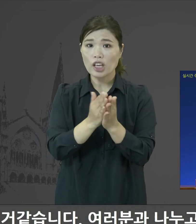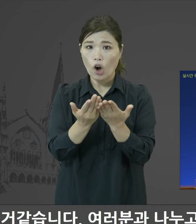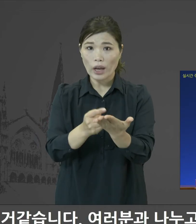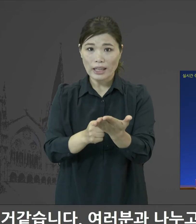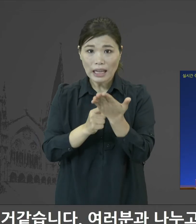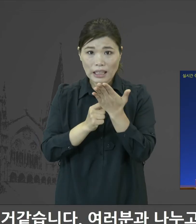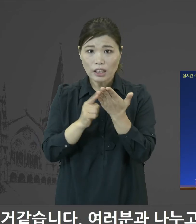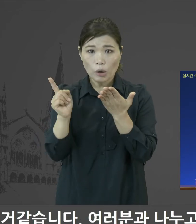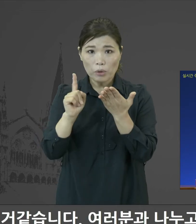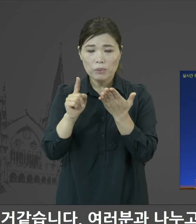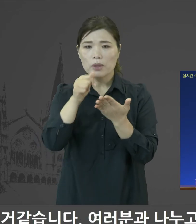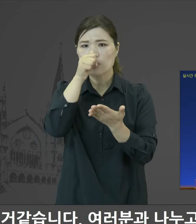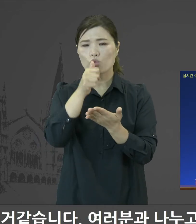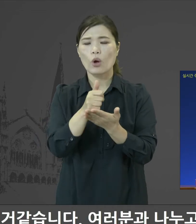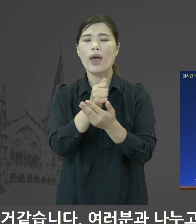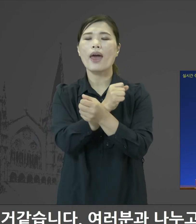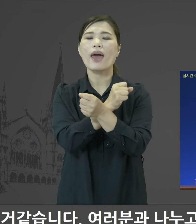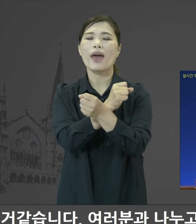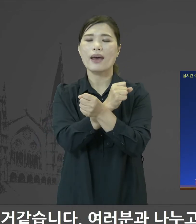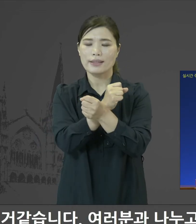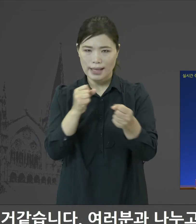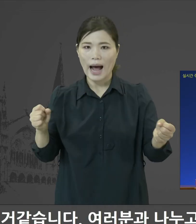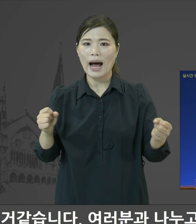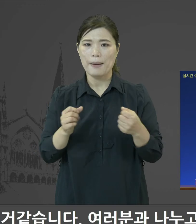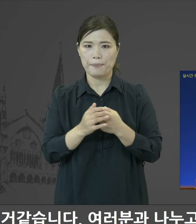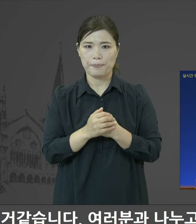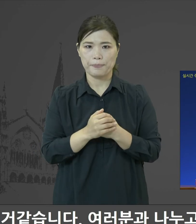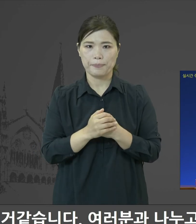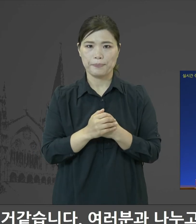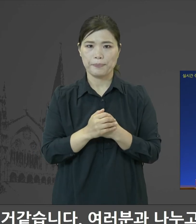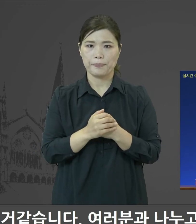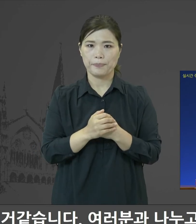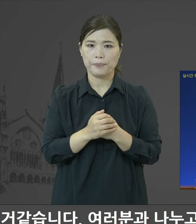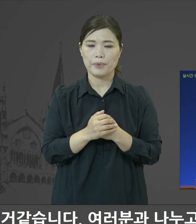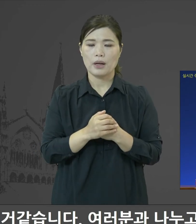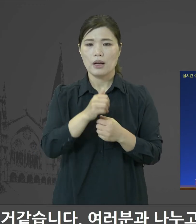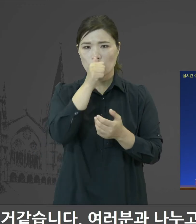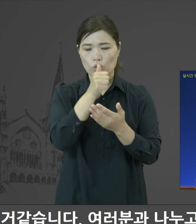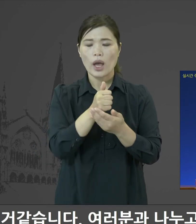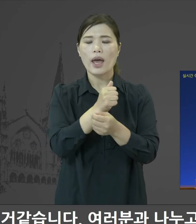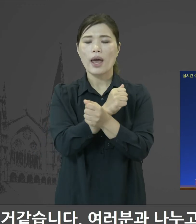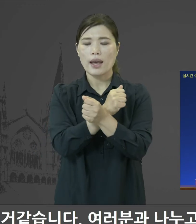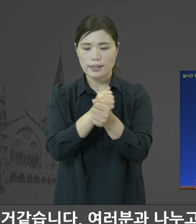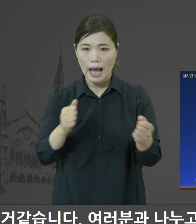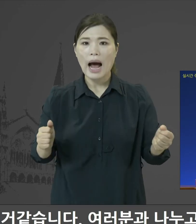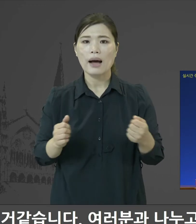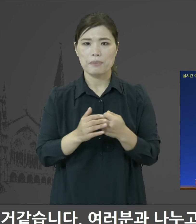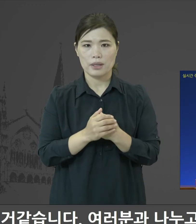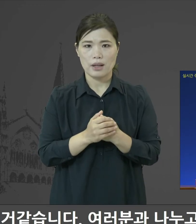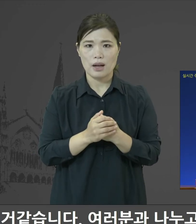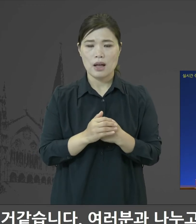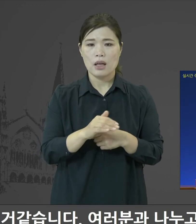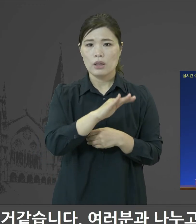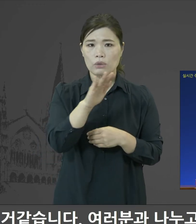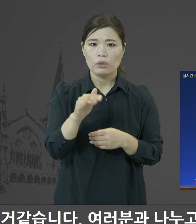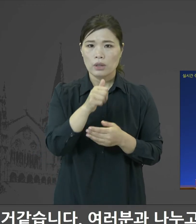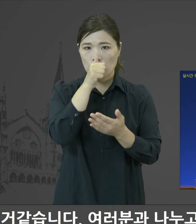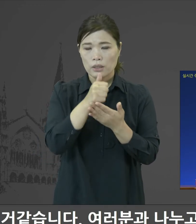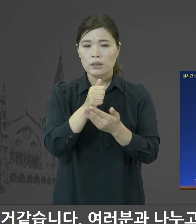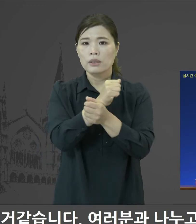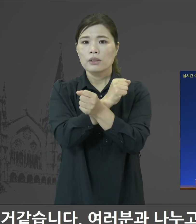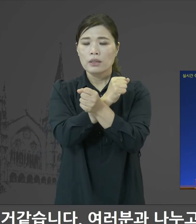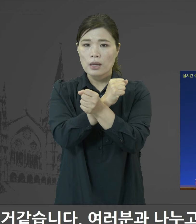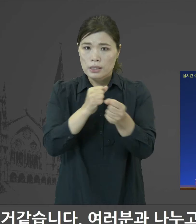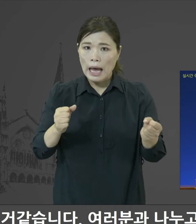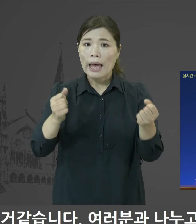맞죠? 왜 희생하신 겁니까? 죄사함을 위해서. 어떤 사랑이었습니까? 우리 죄를 사해 주시는 사랑이었죠.